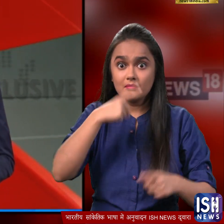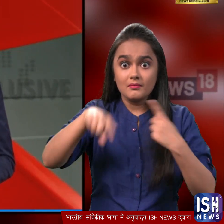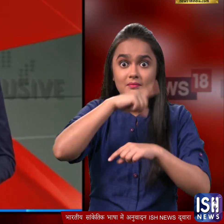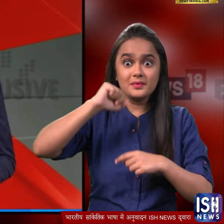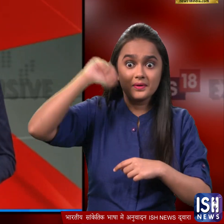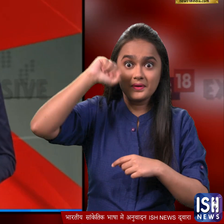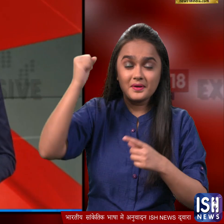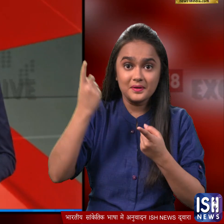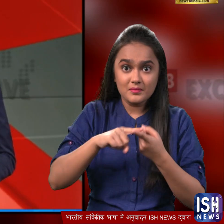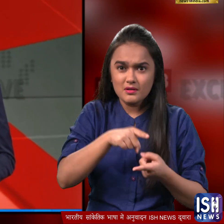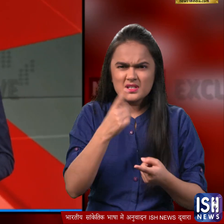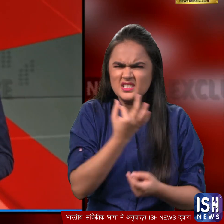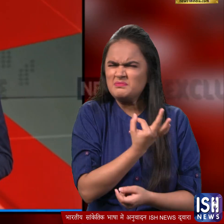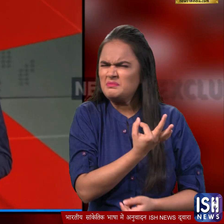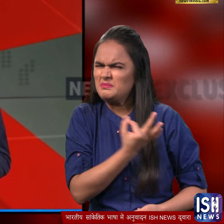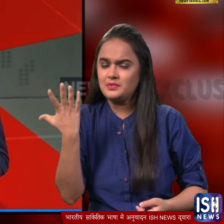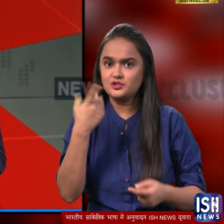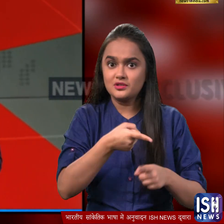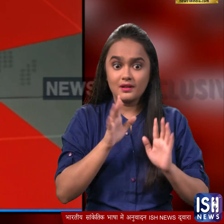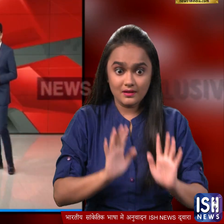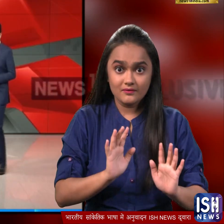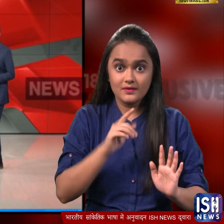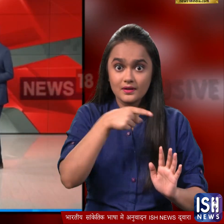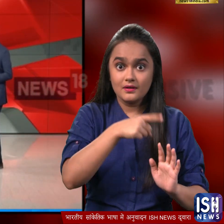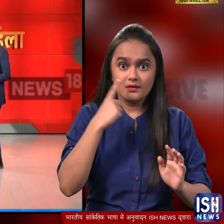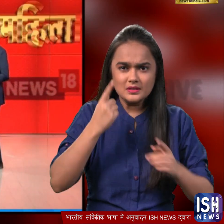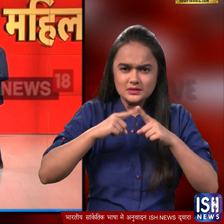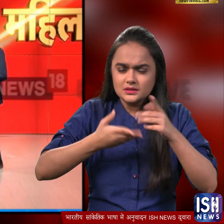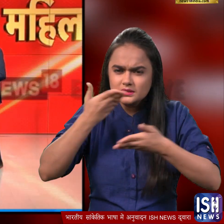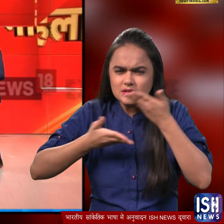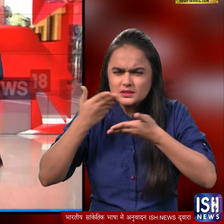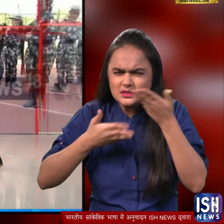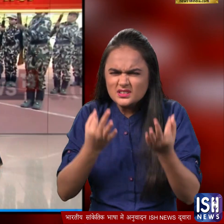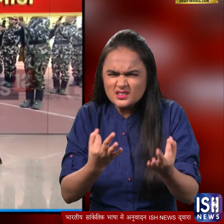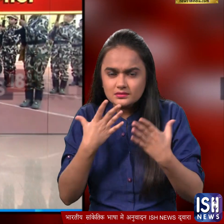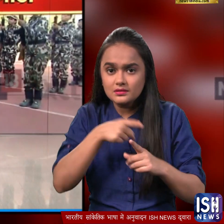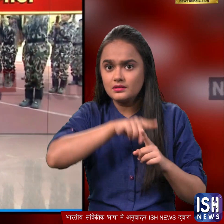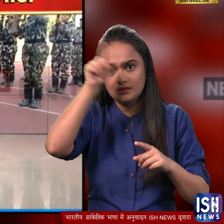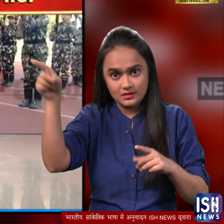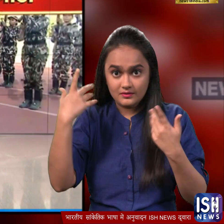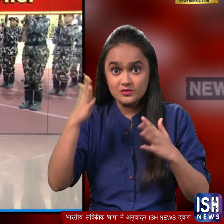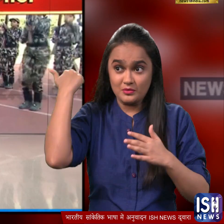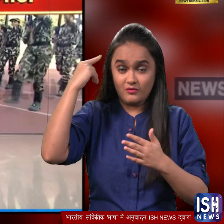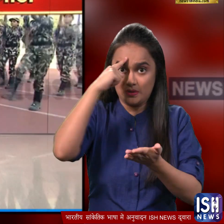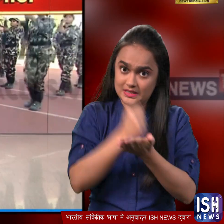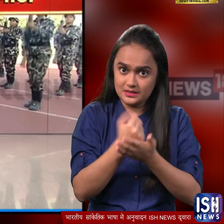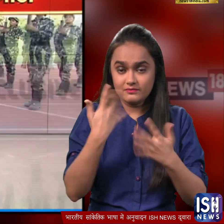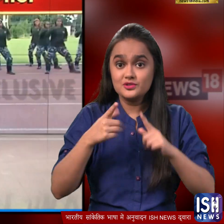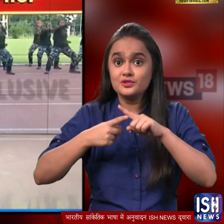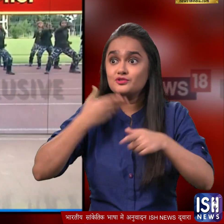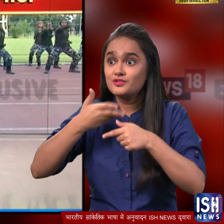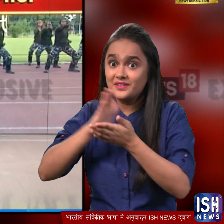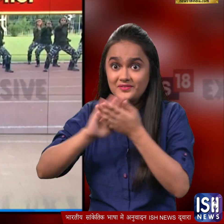मोर्चा संभालेंगी। खास ट्रेनिंग लेकर बिहार पुलिस की 92 महिला सिपाहियों को कमांडो की ट्रेनिंग के लिए भेजने का फैसला लिया गया